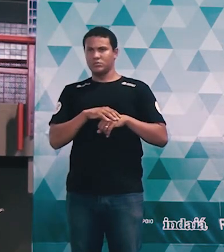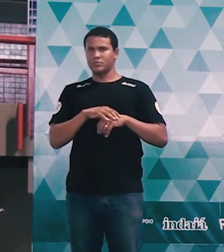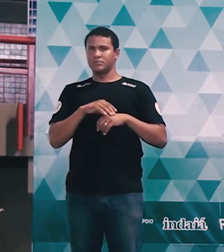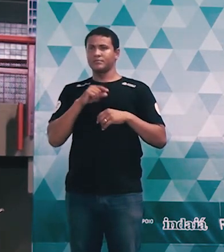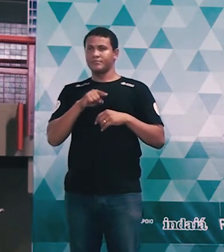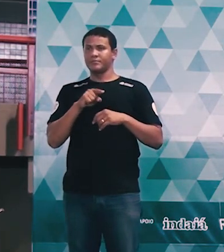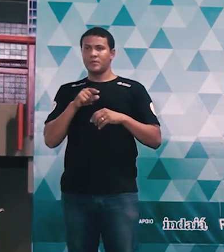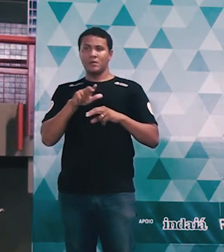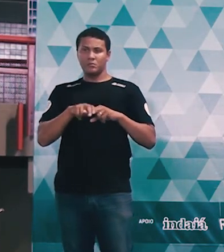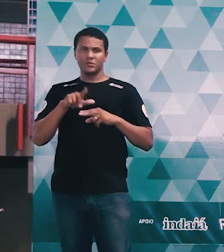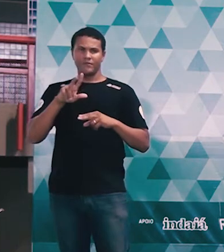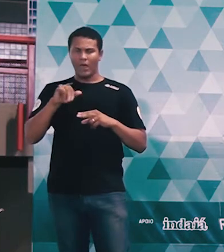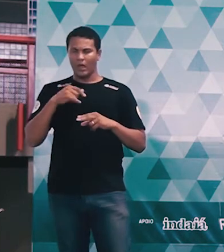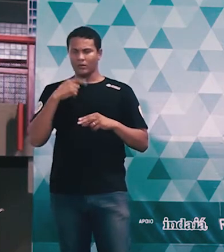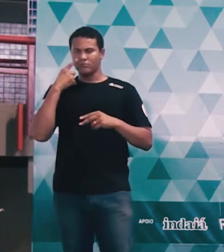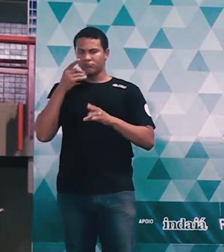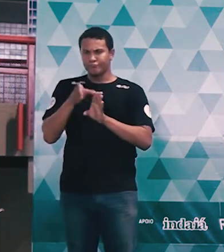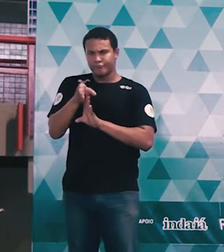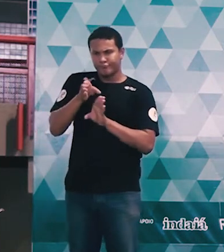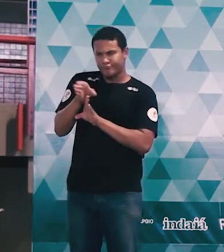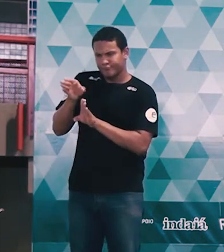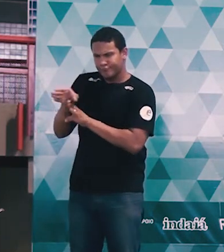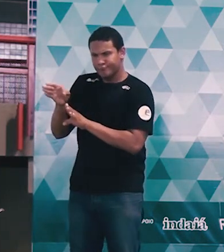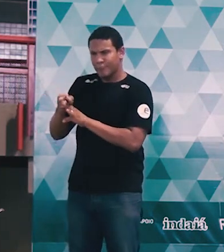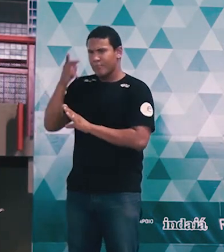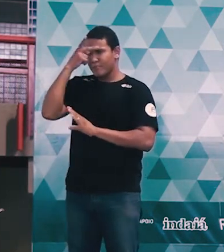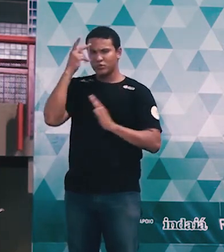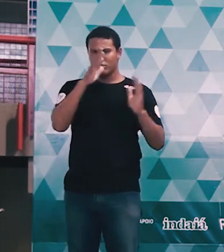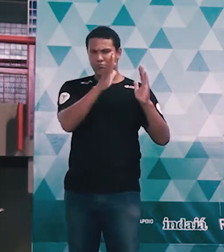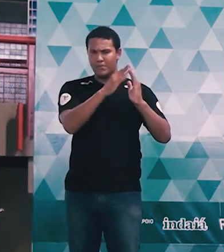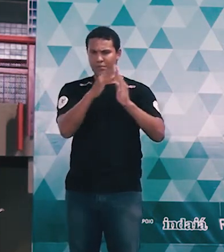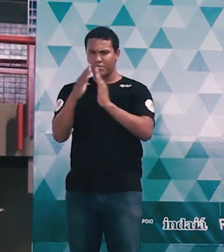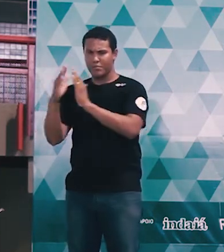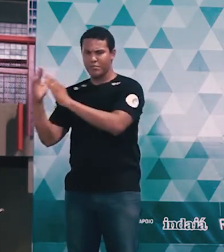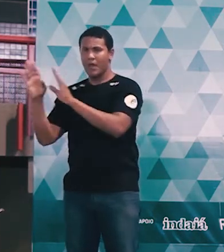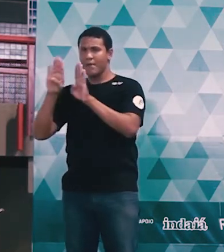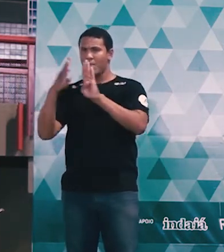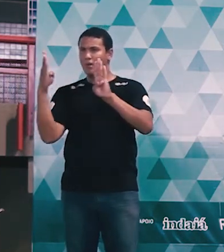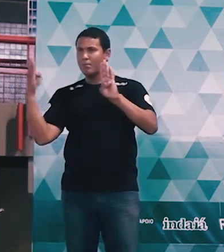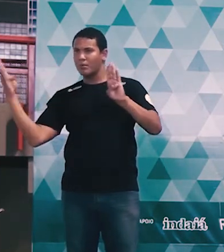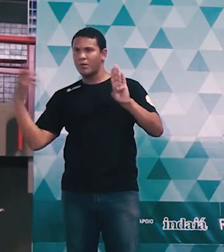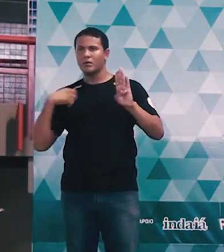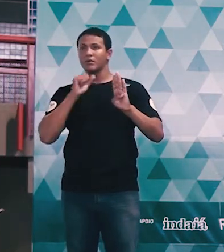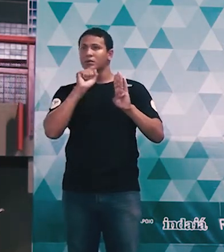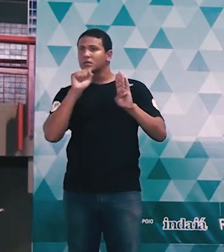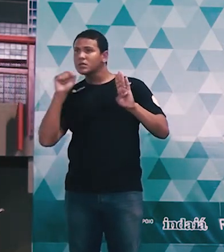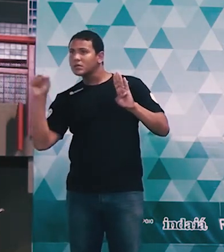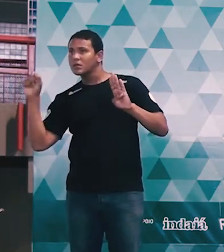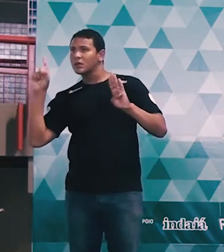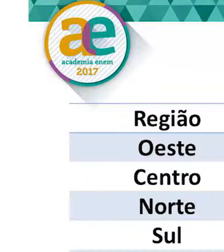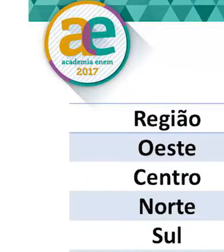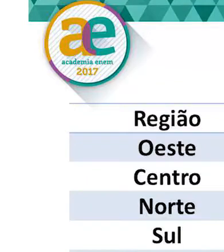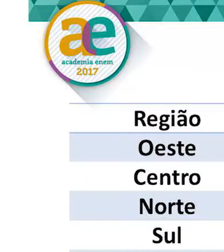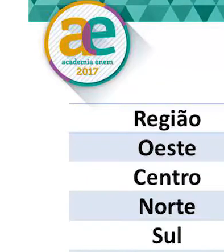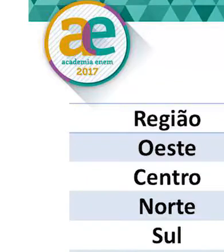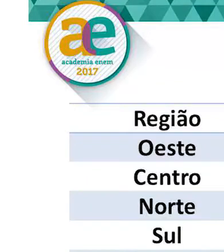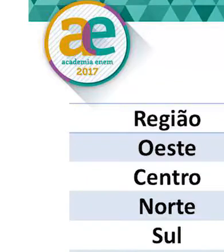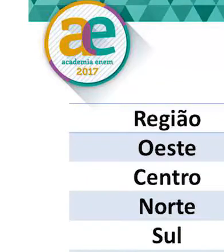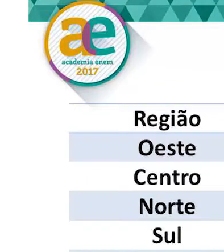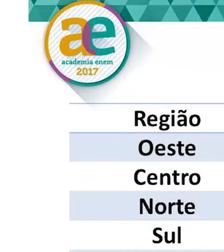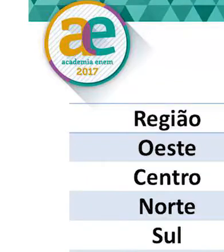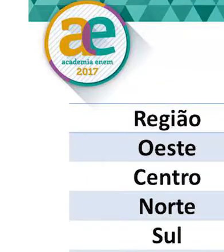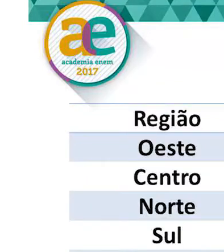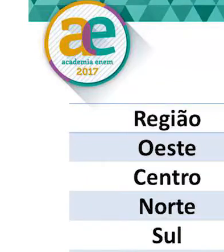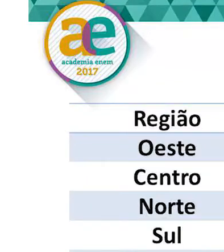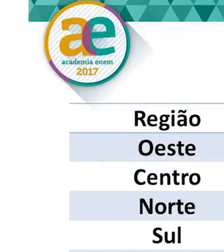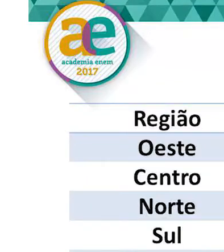orientarão os moradores a eliminar criadouros do mosquito de Aedes aegypti, transmissor da dengue. A